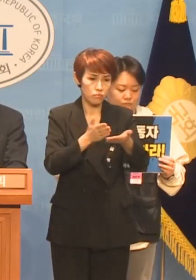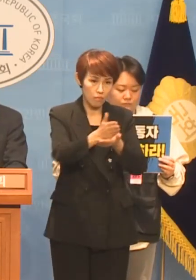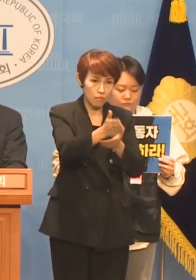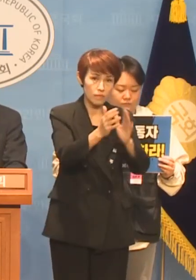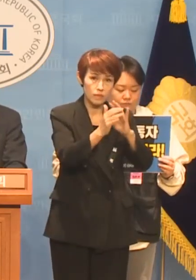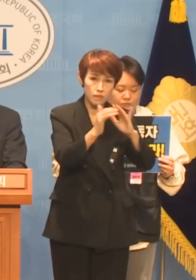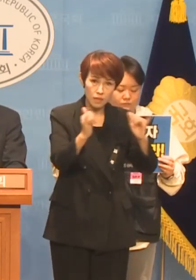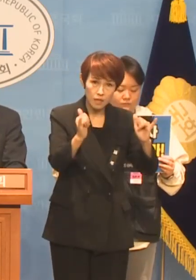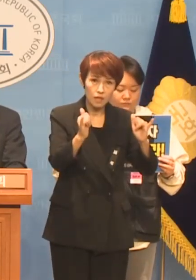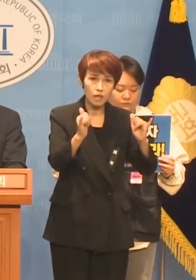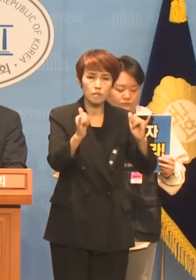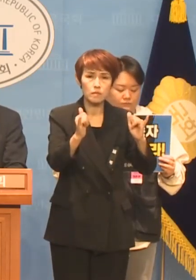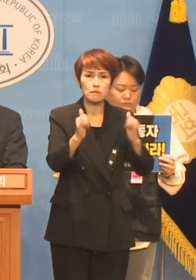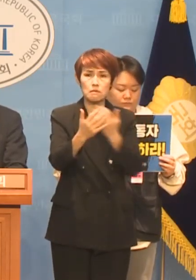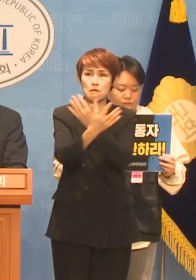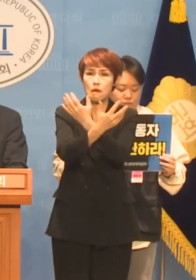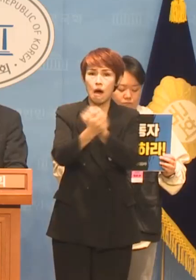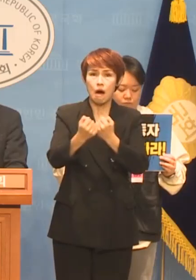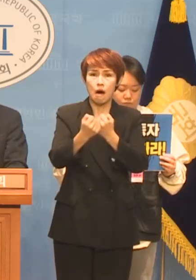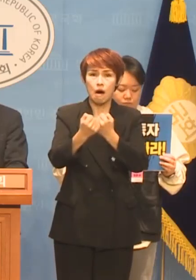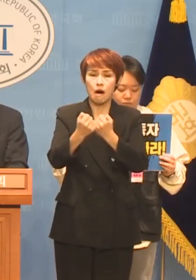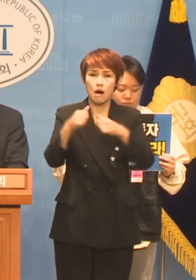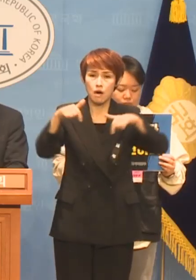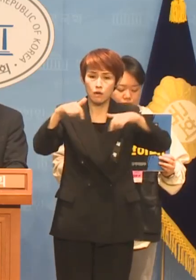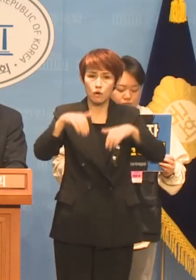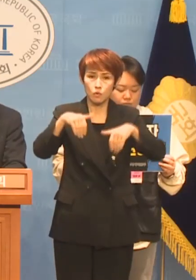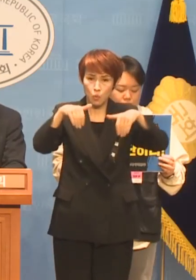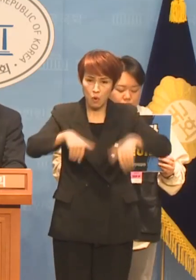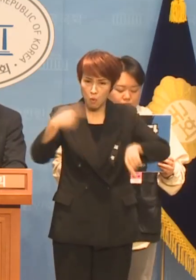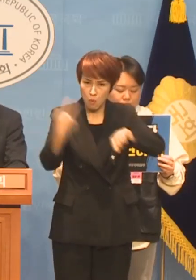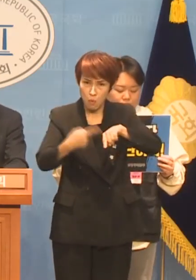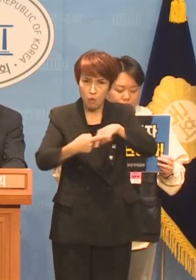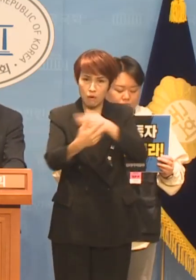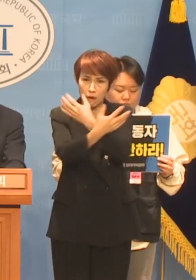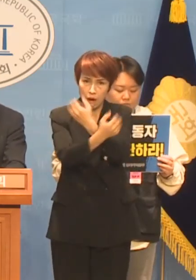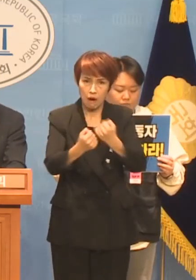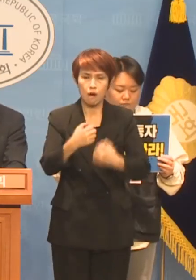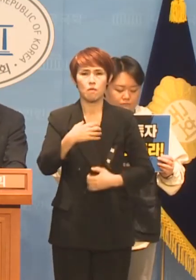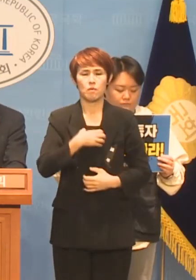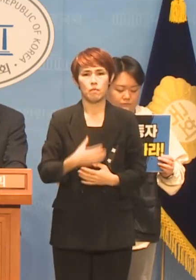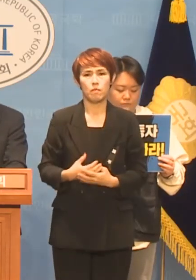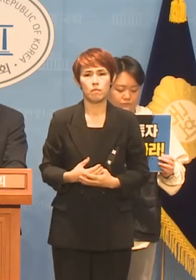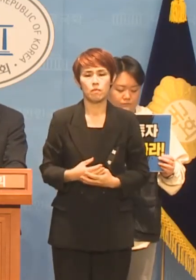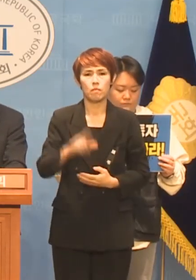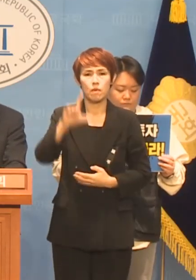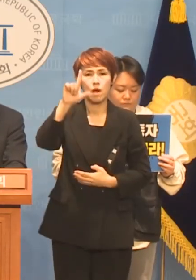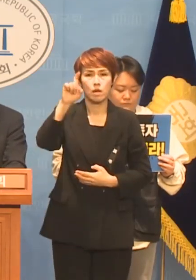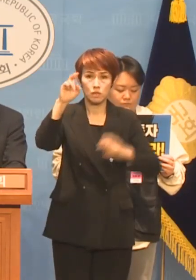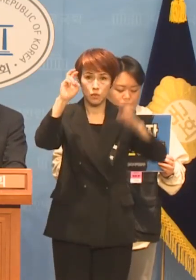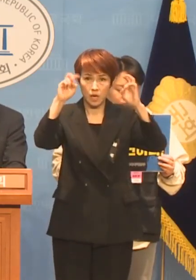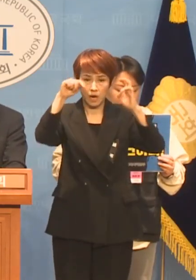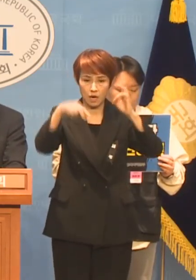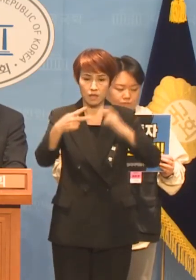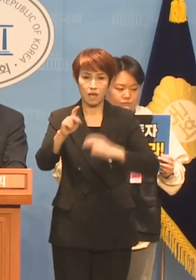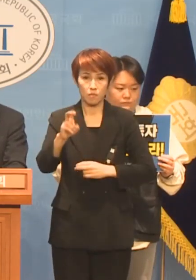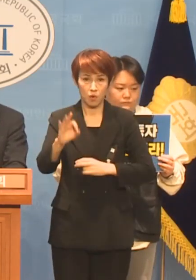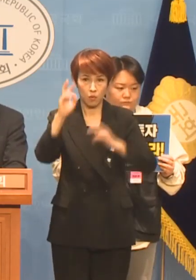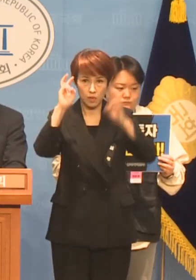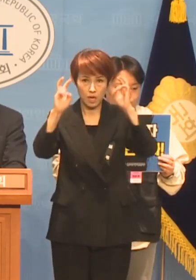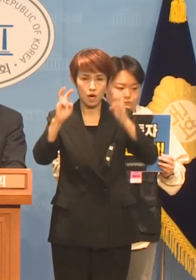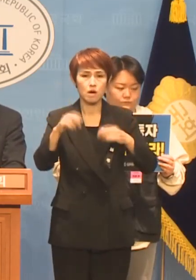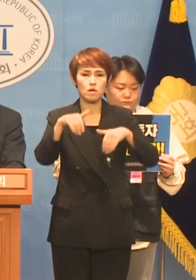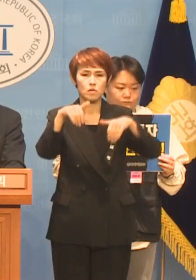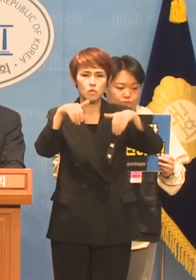노역 계약을 할 위기에 놓여 있습니다. LX 판토스와 대명물류의 노역계약서